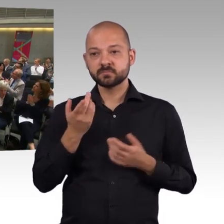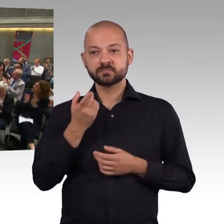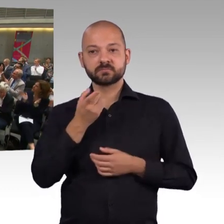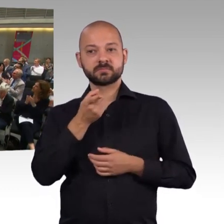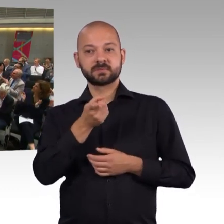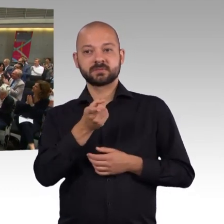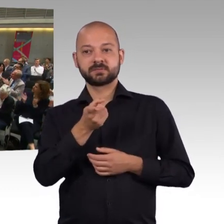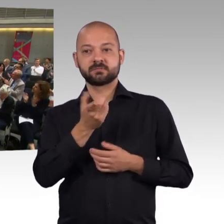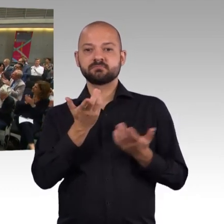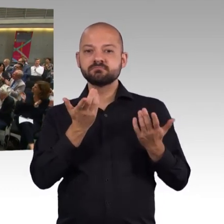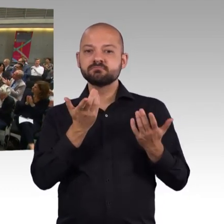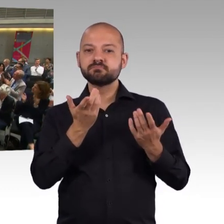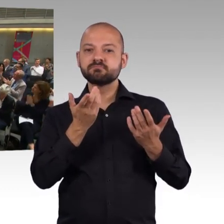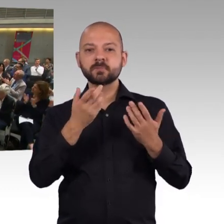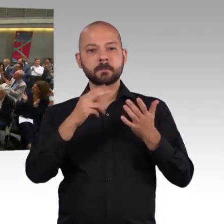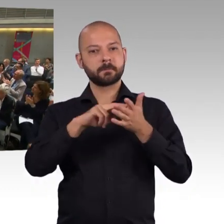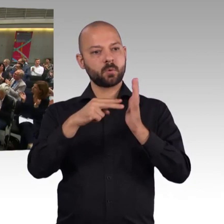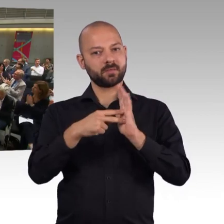Und auch sonst,